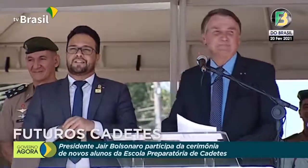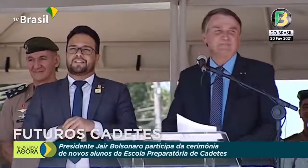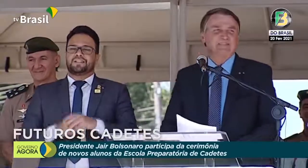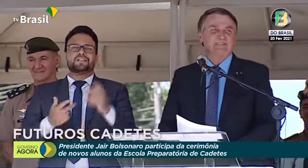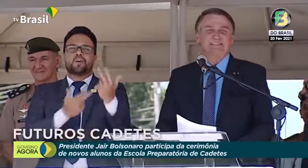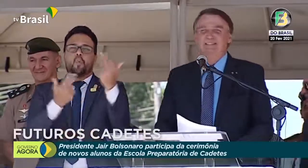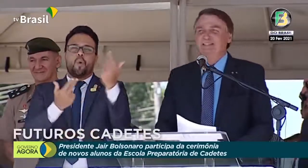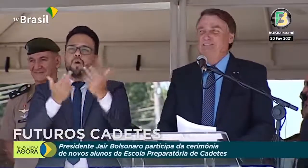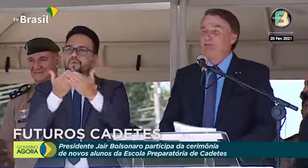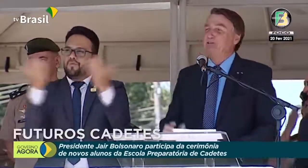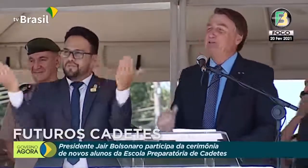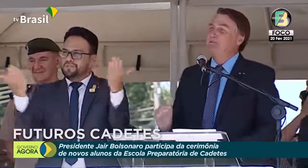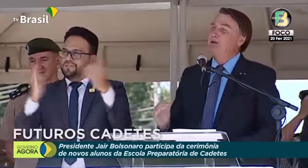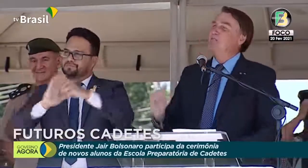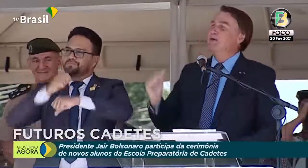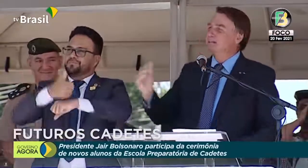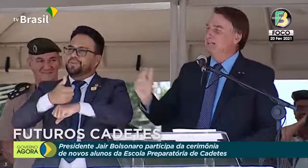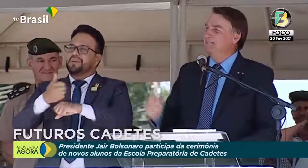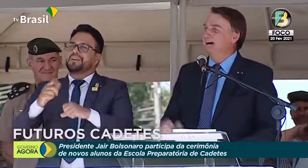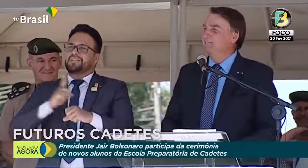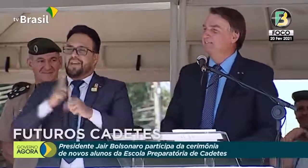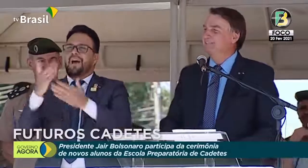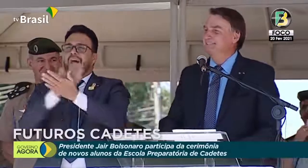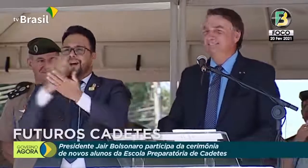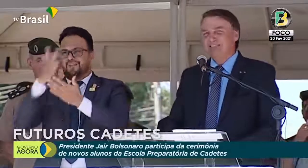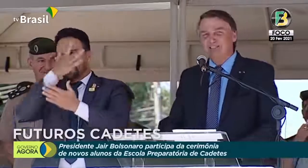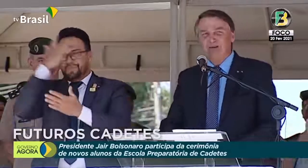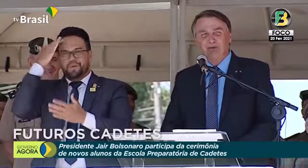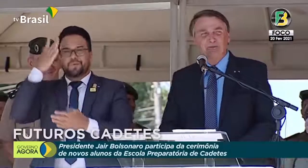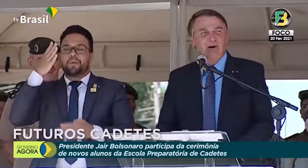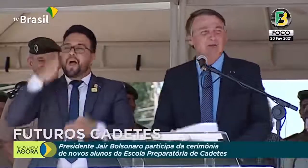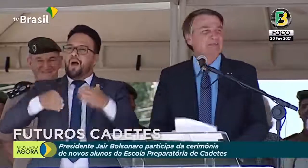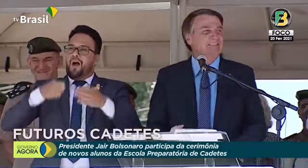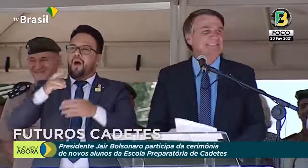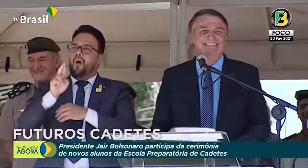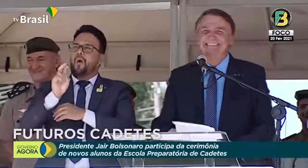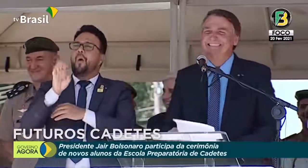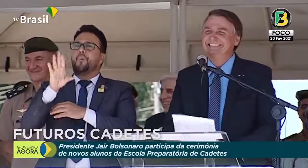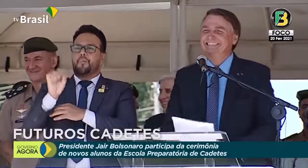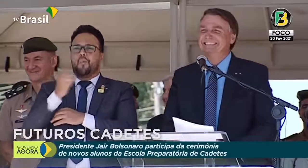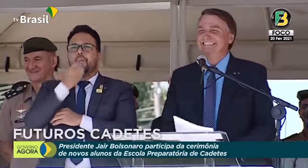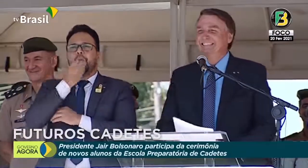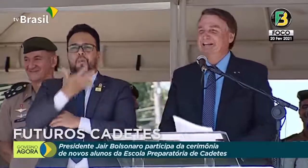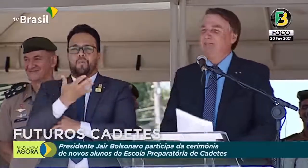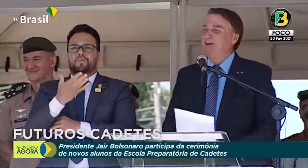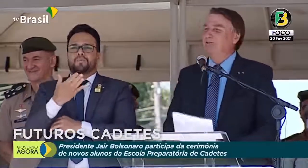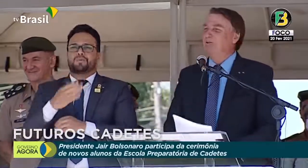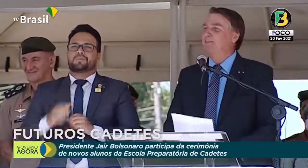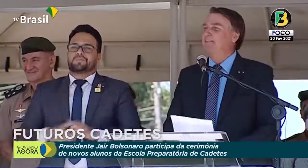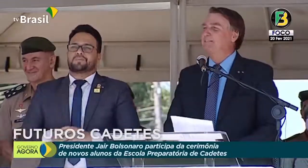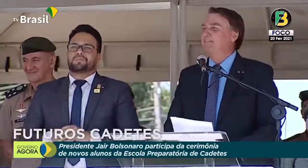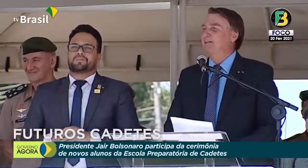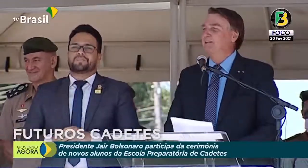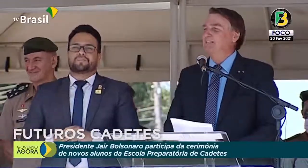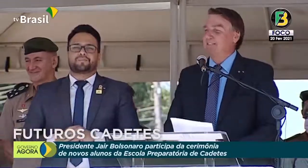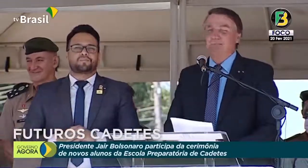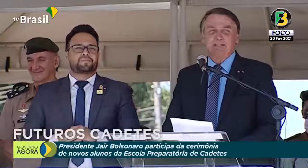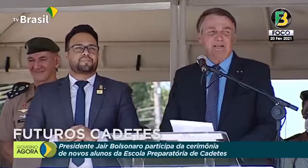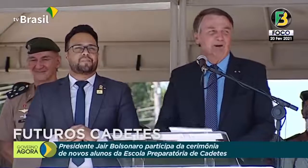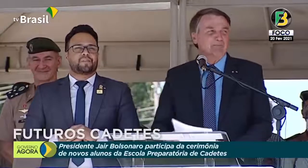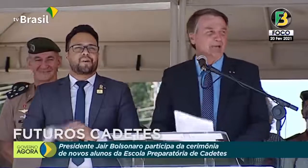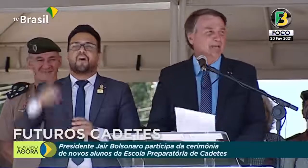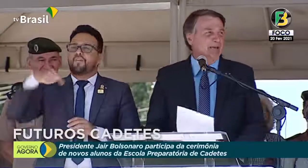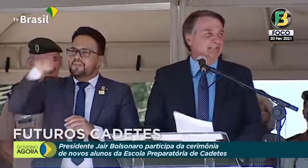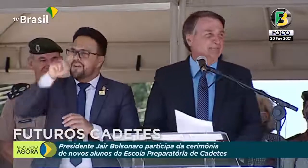aí. O pessoal está meio mecanizado. Isso é muito bom. Afinal de contas,